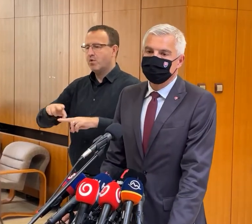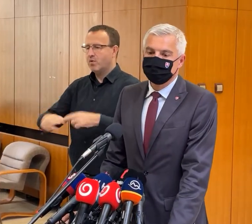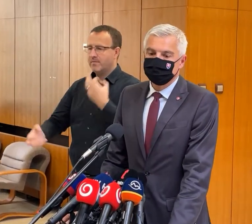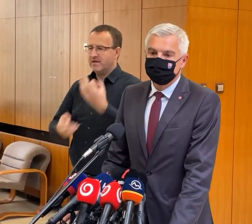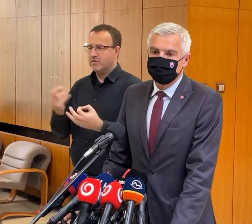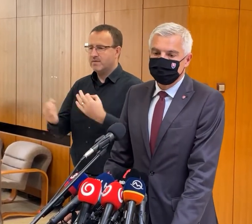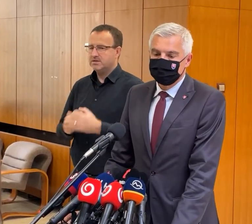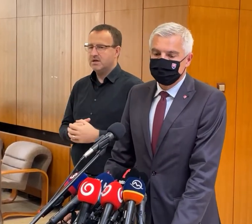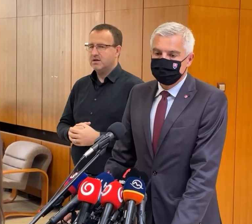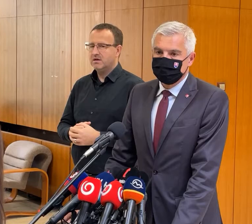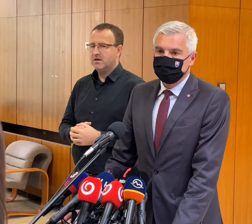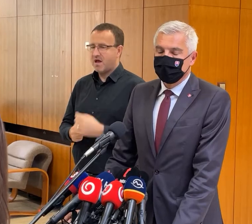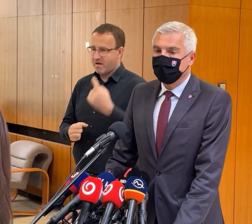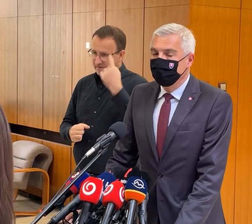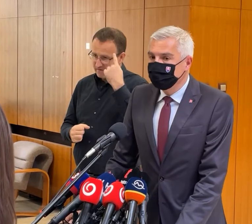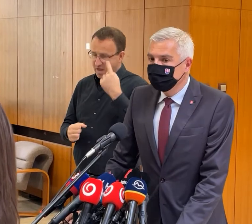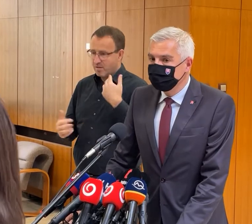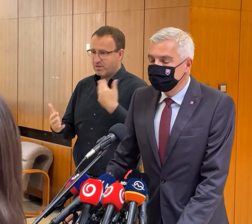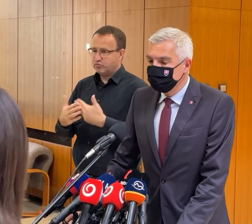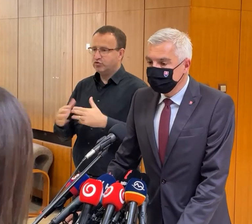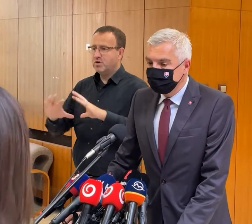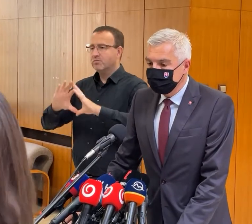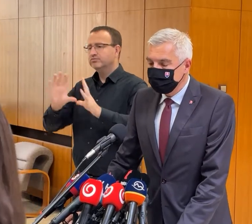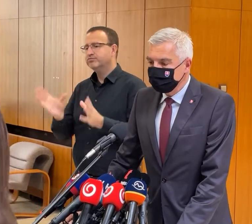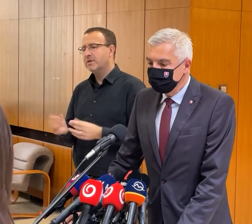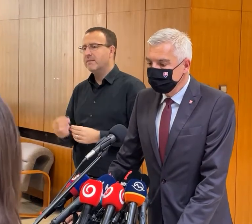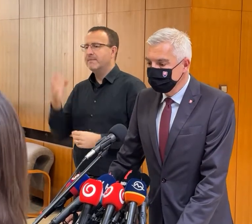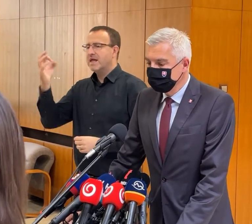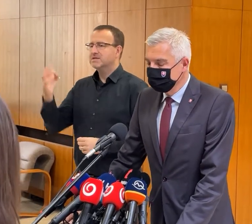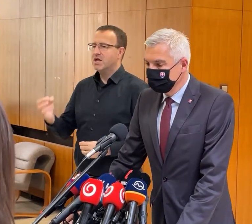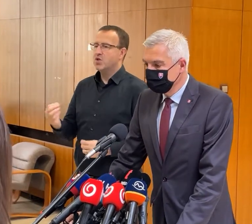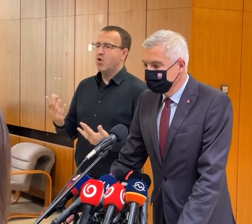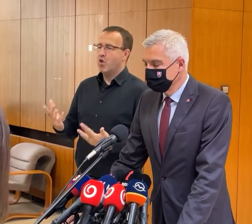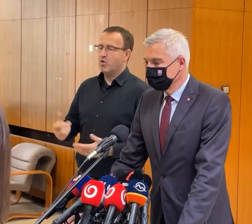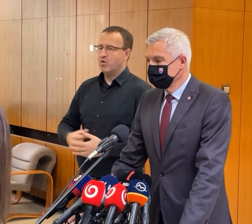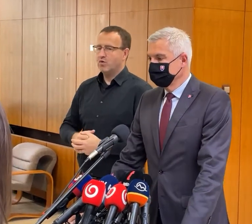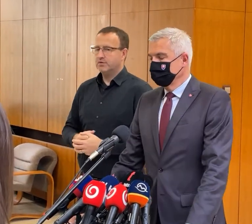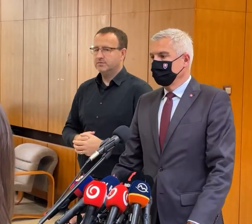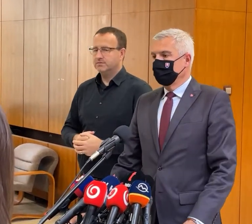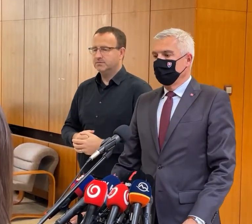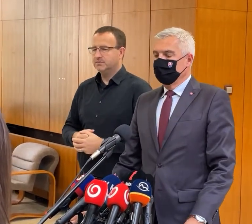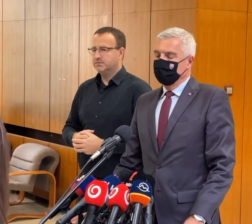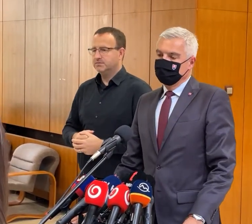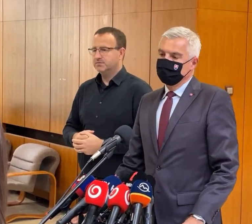vás. A môžete ten objem, kebyže viete približiť? Objem? Objem percentuálny alebo...